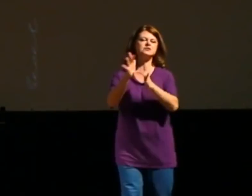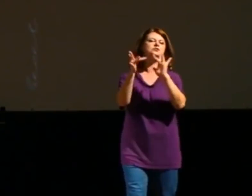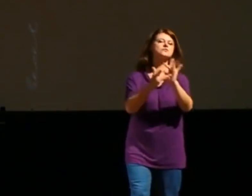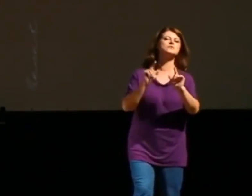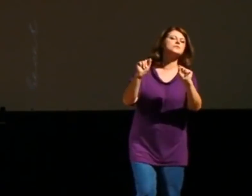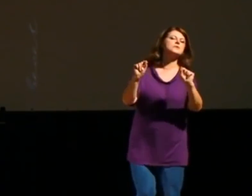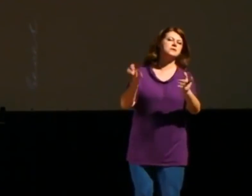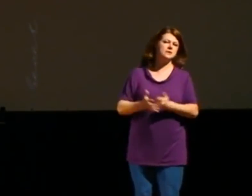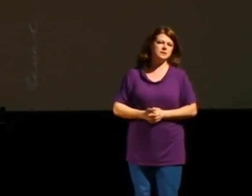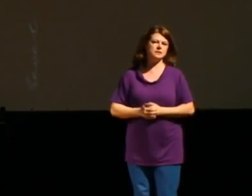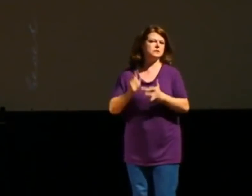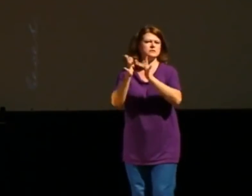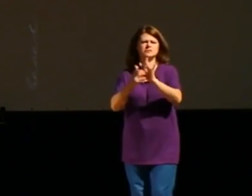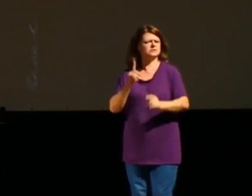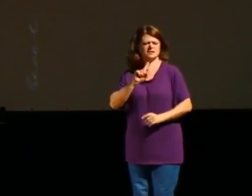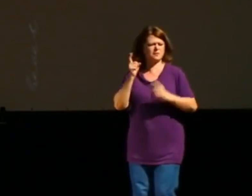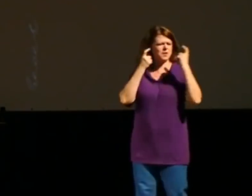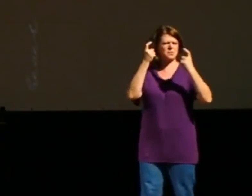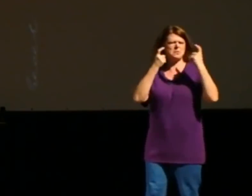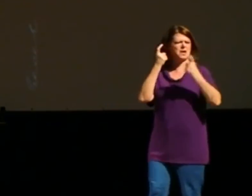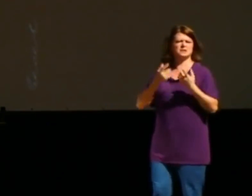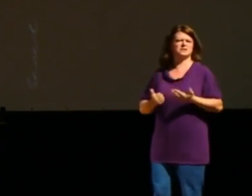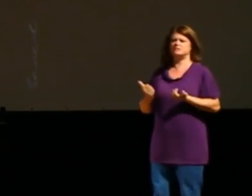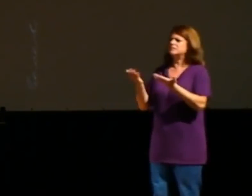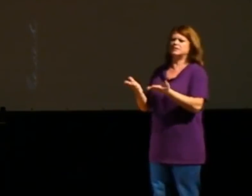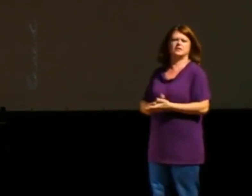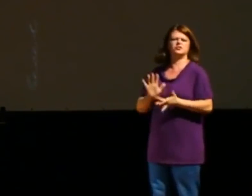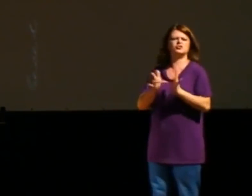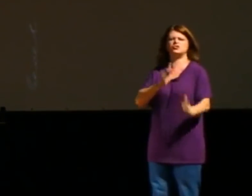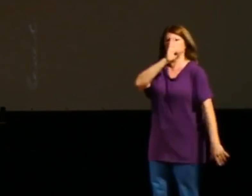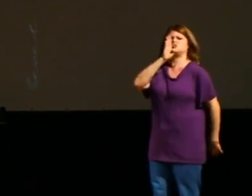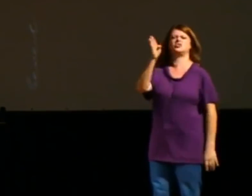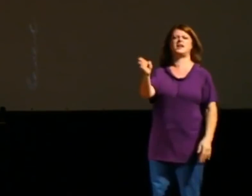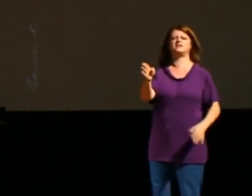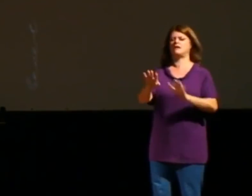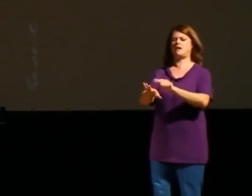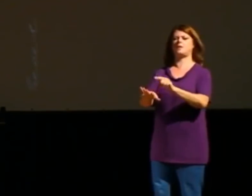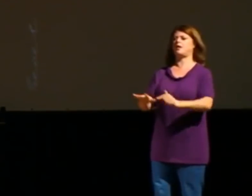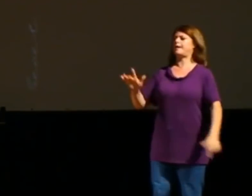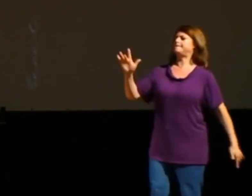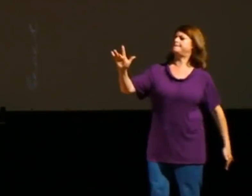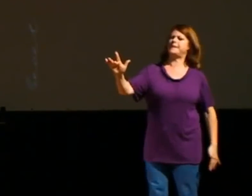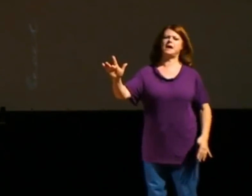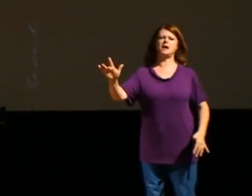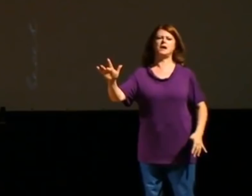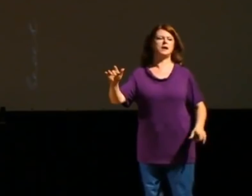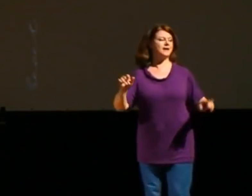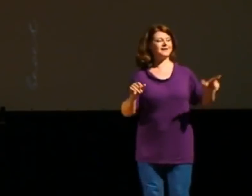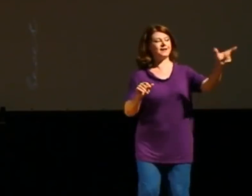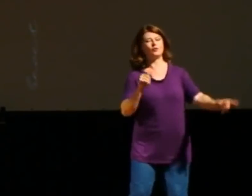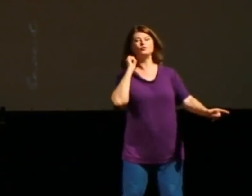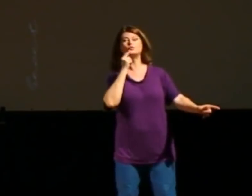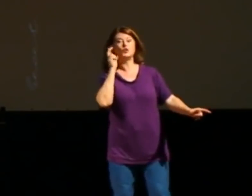preocupado em resolver a aparência. Ele coloca o dedo na ferida. Ele vai e coloca o dedo dentro, os